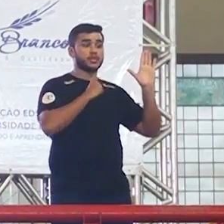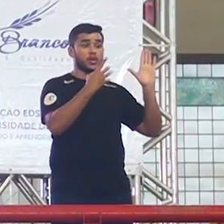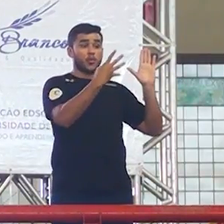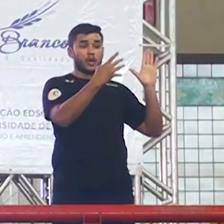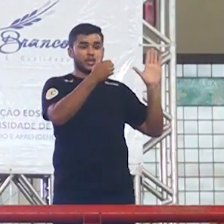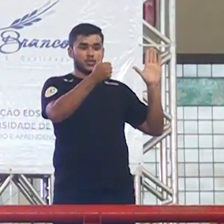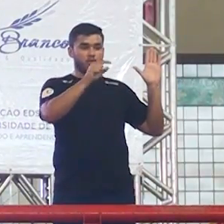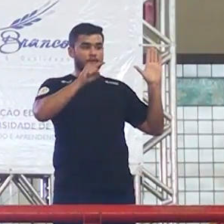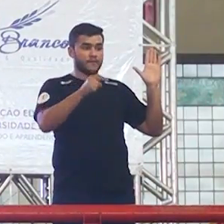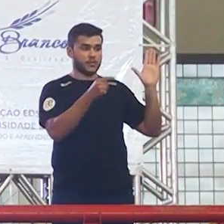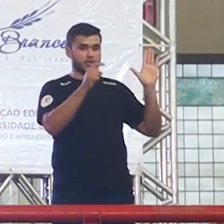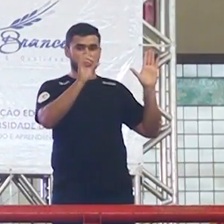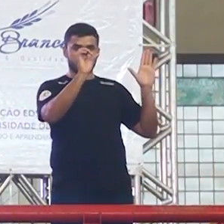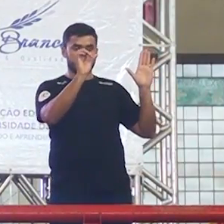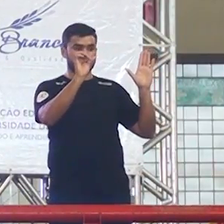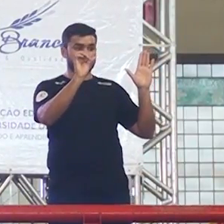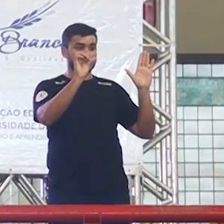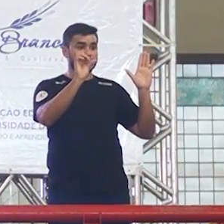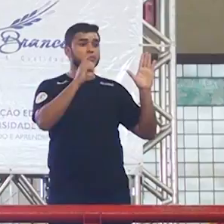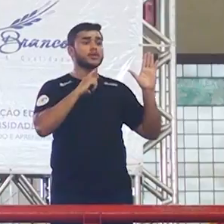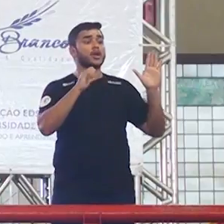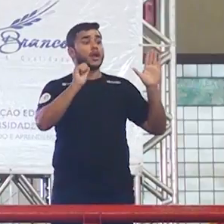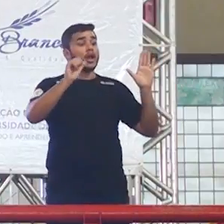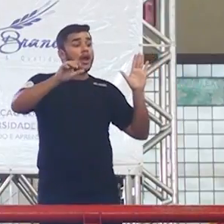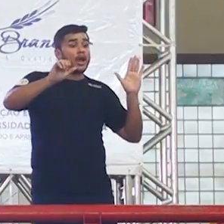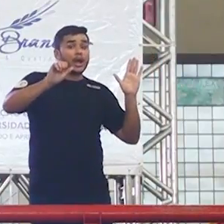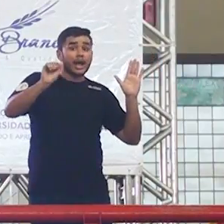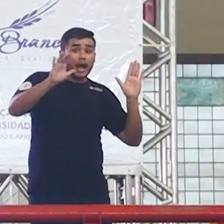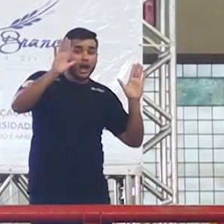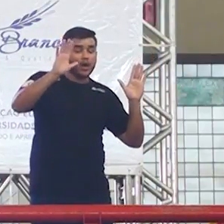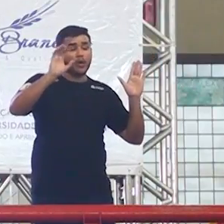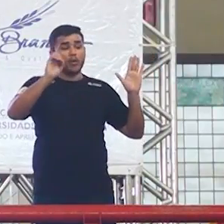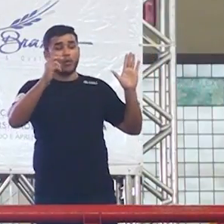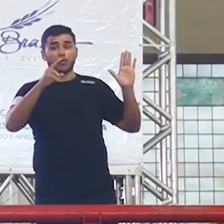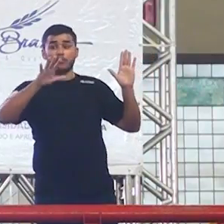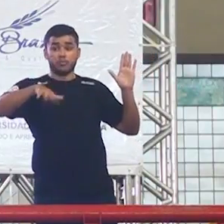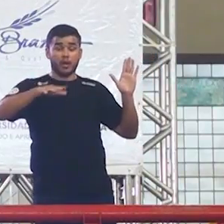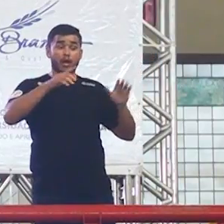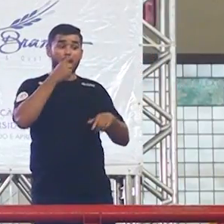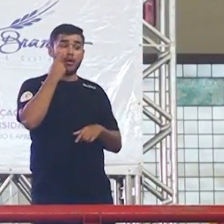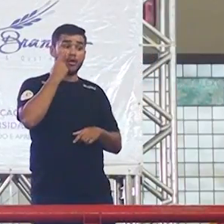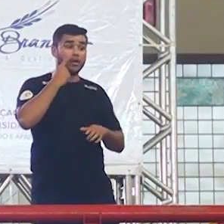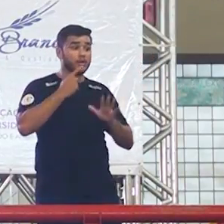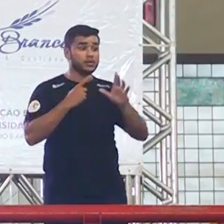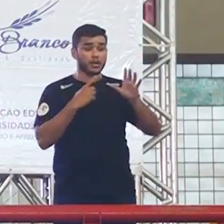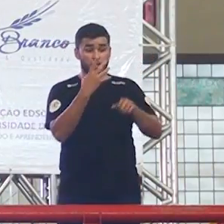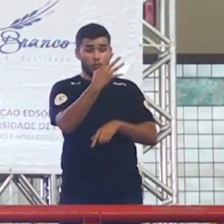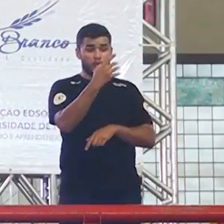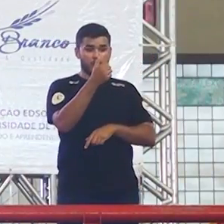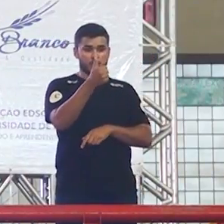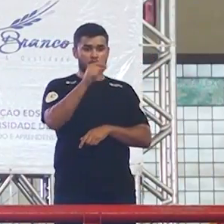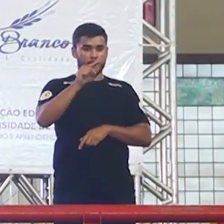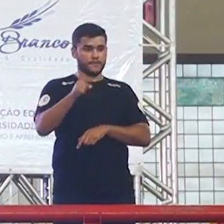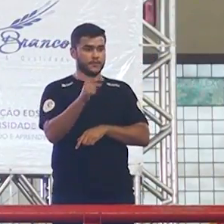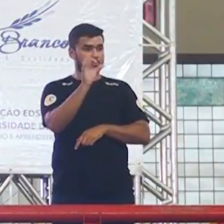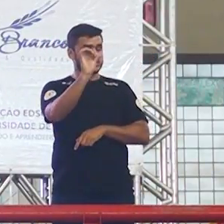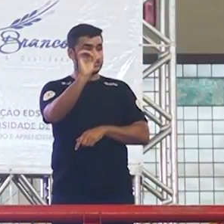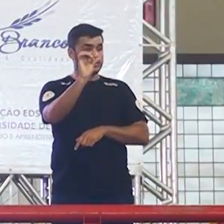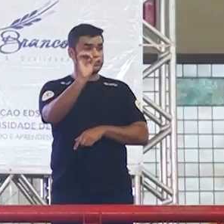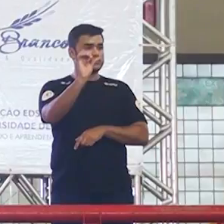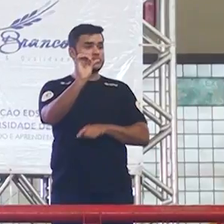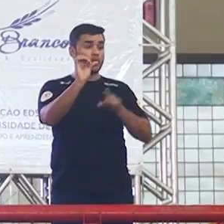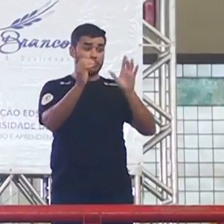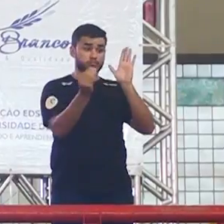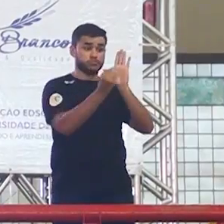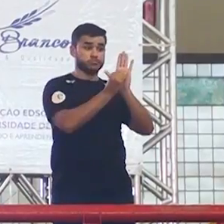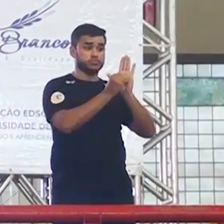41,6. Certo? 41,6. Pessoal, sabe o que é 41,6? A